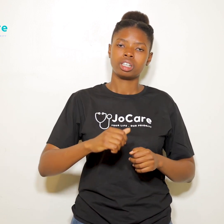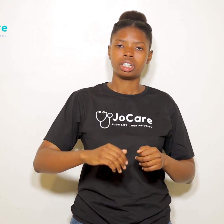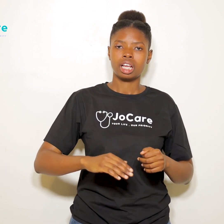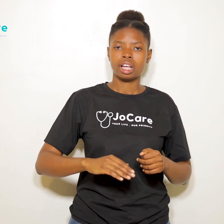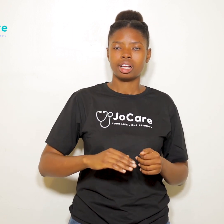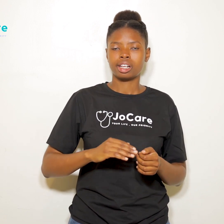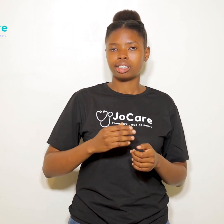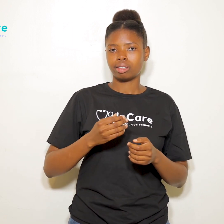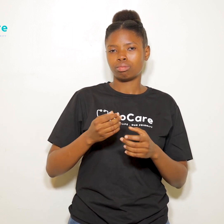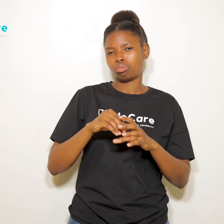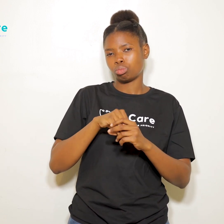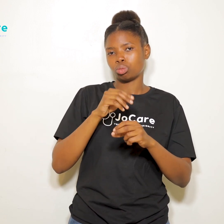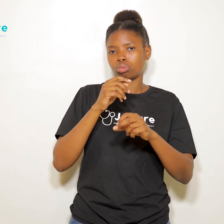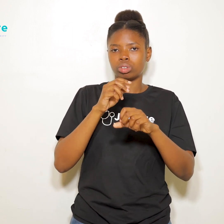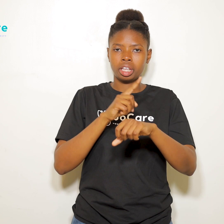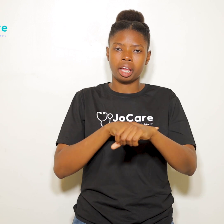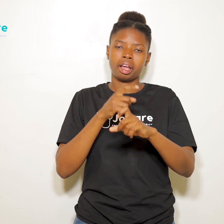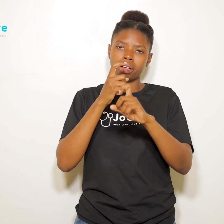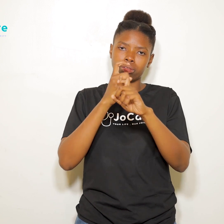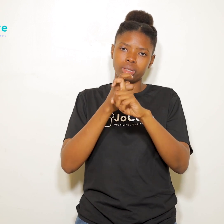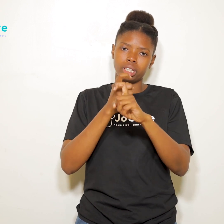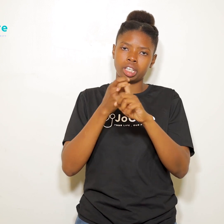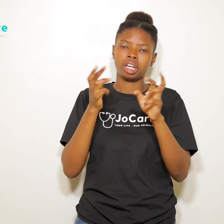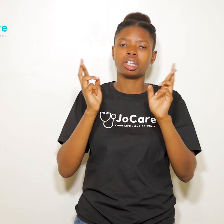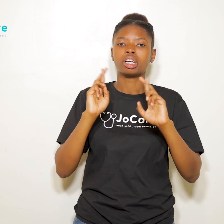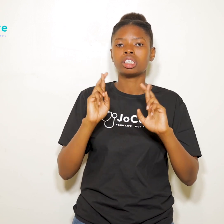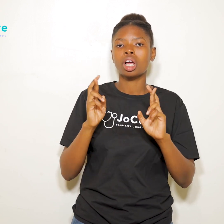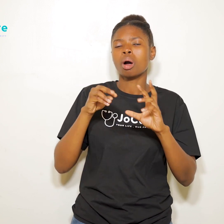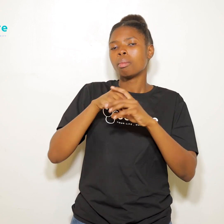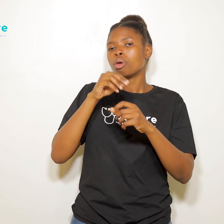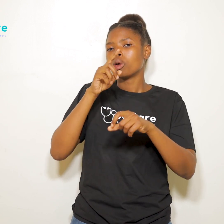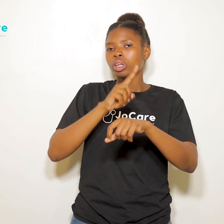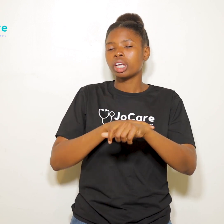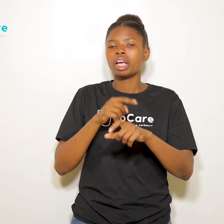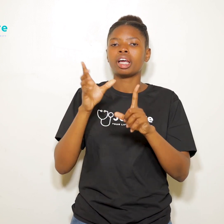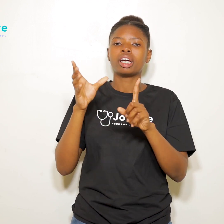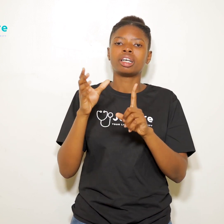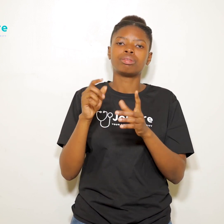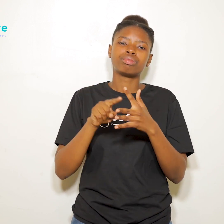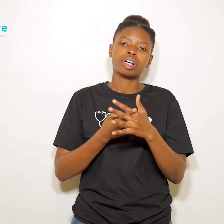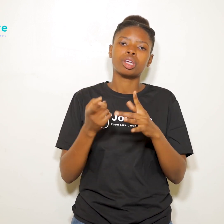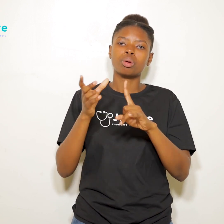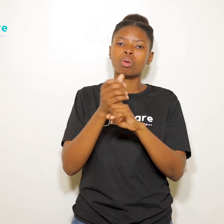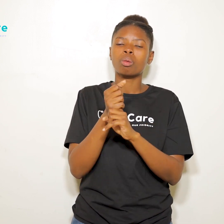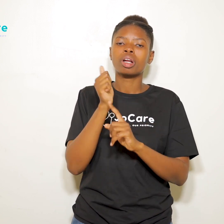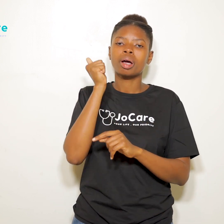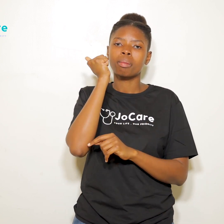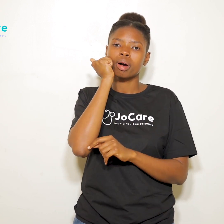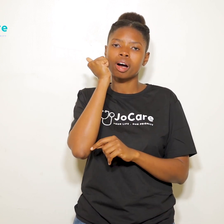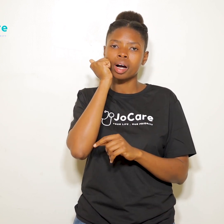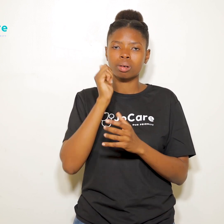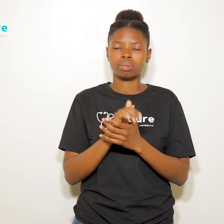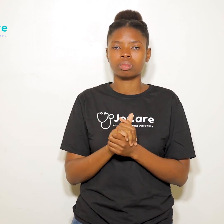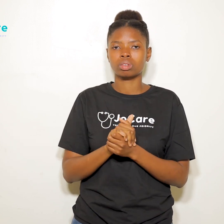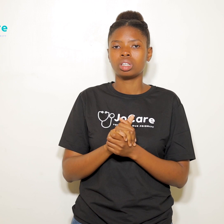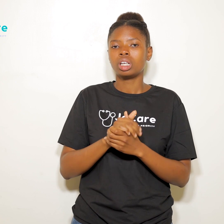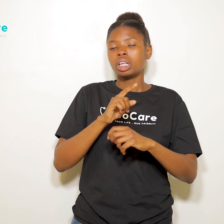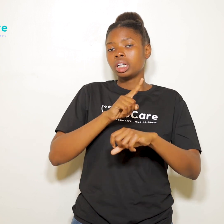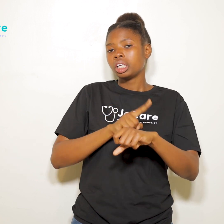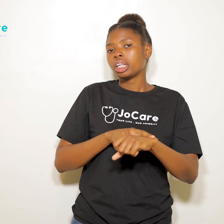gihe cy'uburumbuke, ni ukuvuga igihe yatangiye kubona imihango, igihe twavuga ko aba ashobora